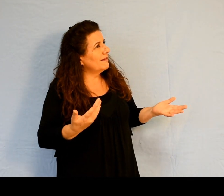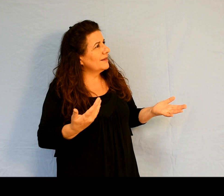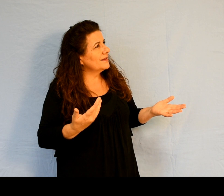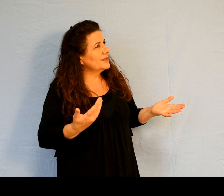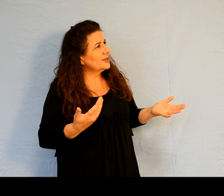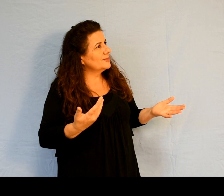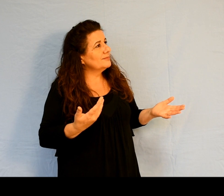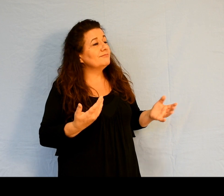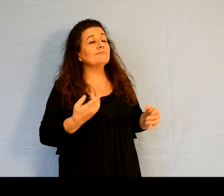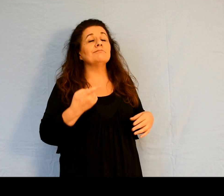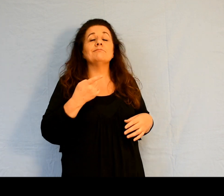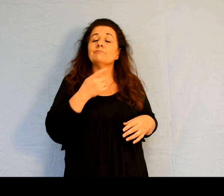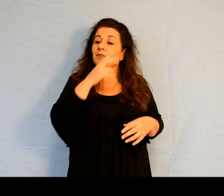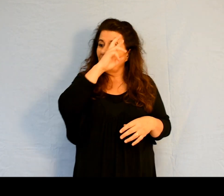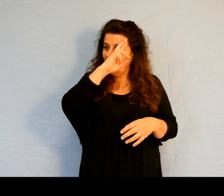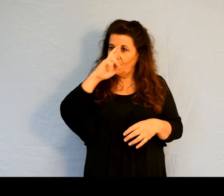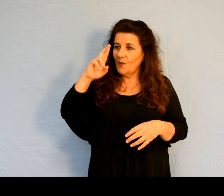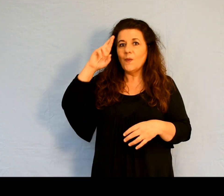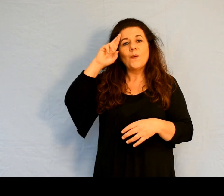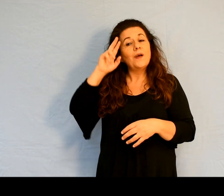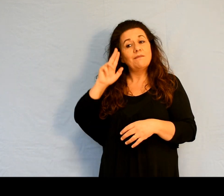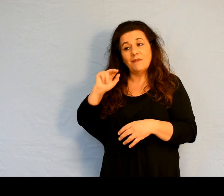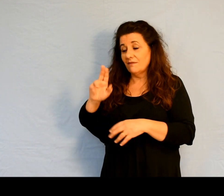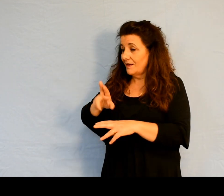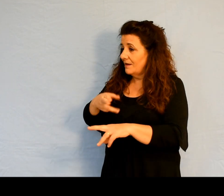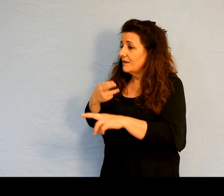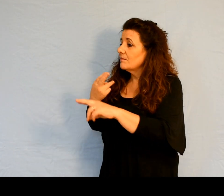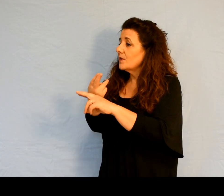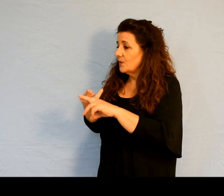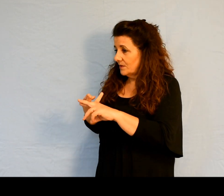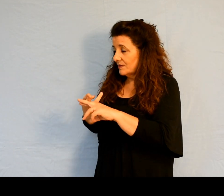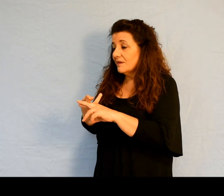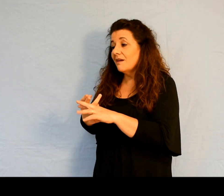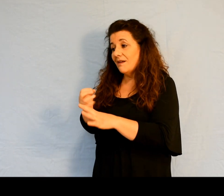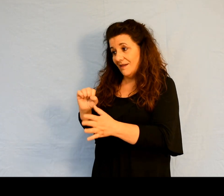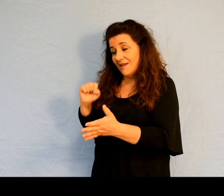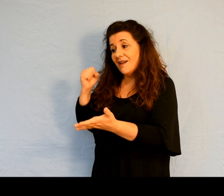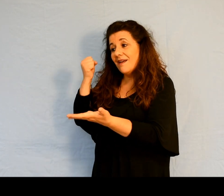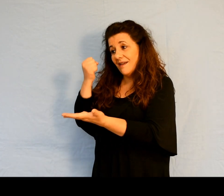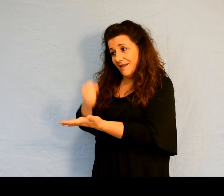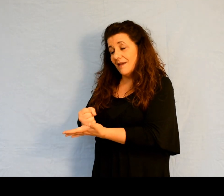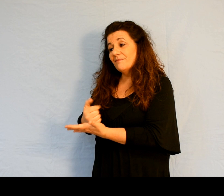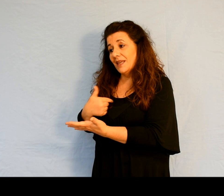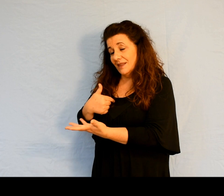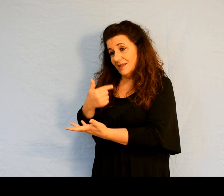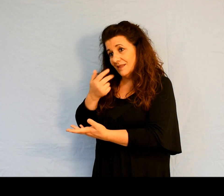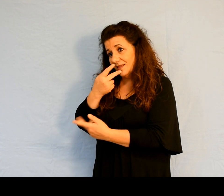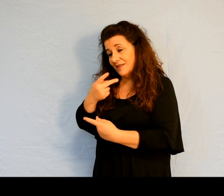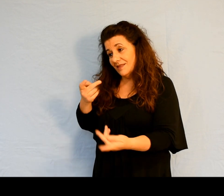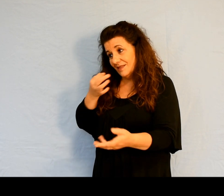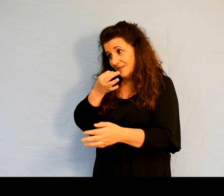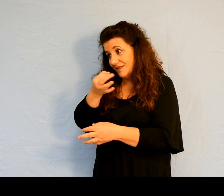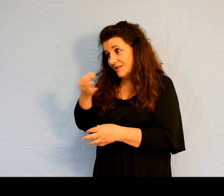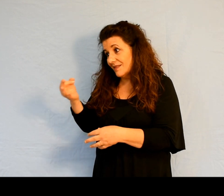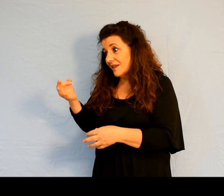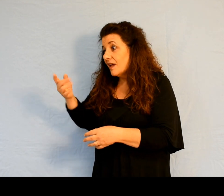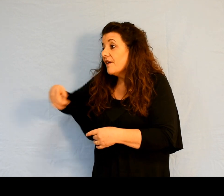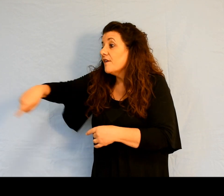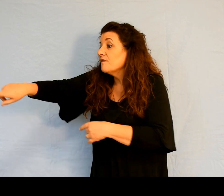Et le roi leur répondra, « Amen, je vous le dis, chaque fois que vous l'avez fait à l'un des plus petits